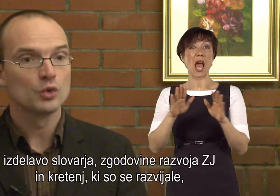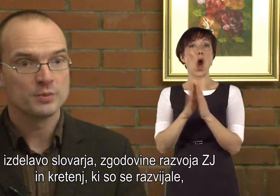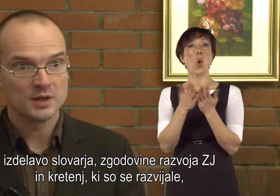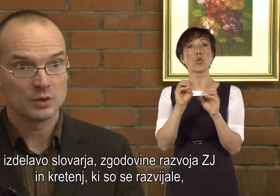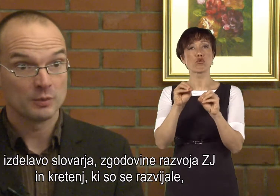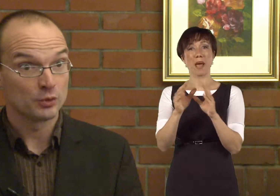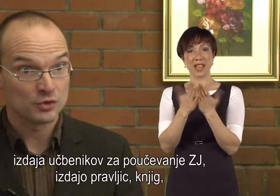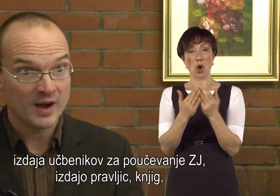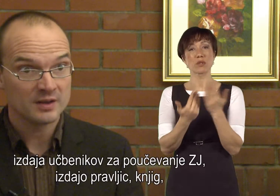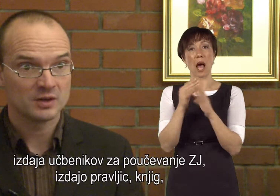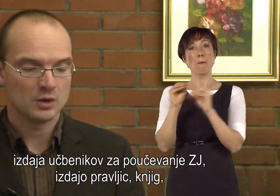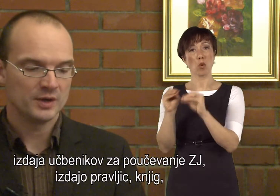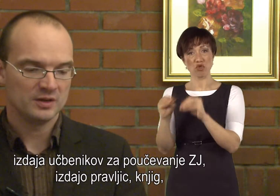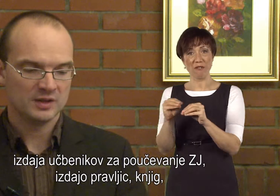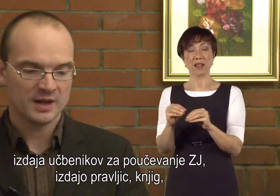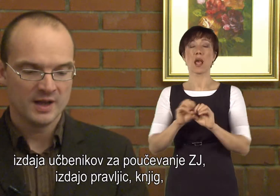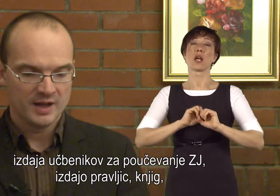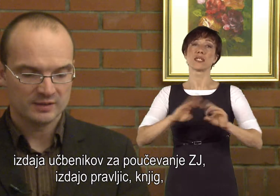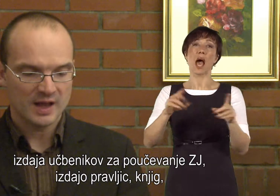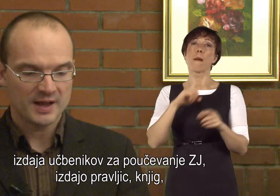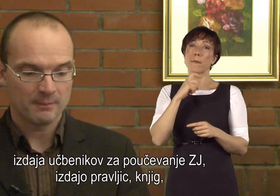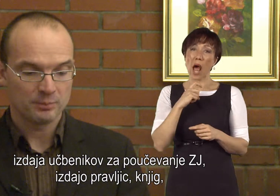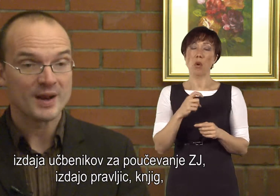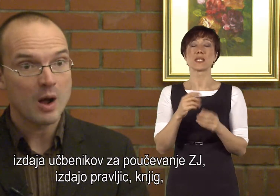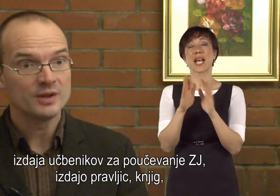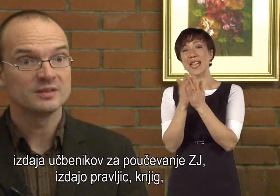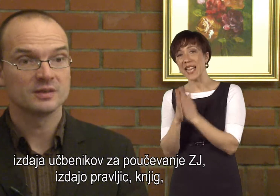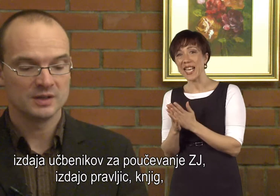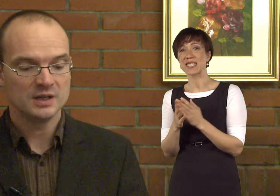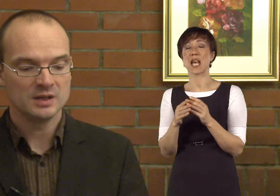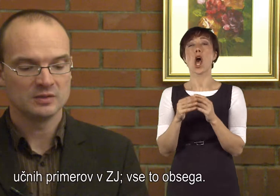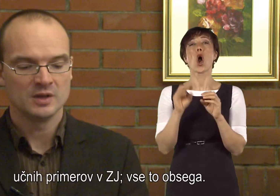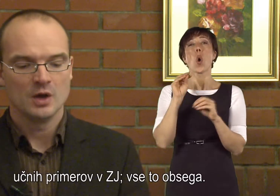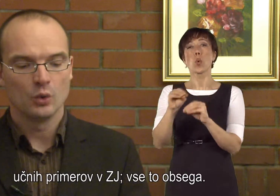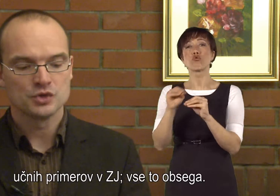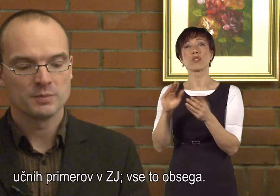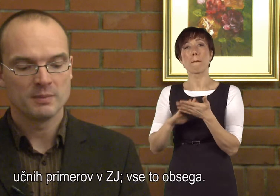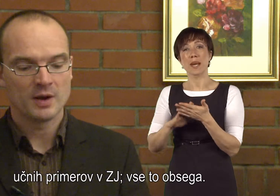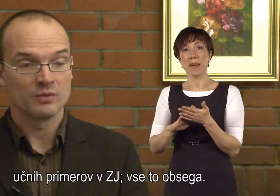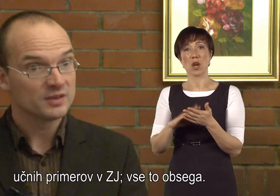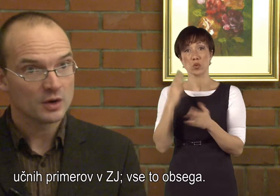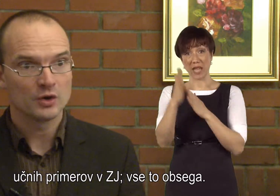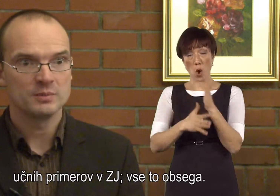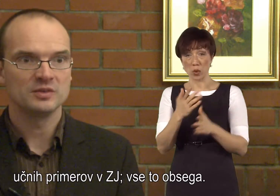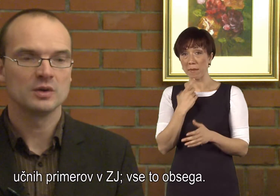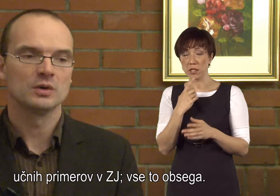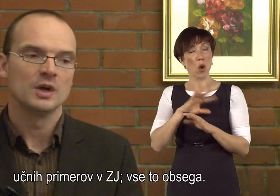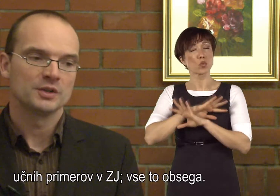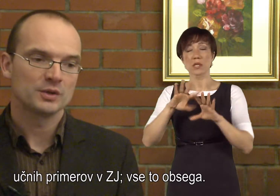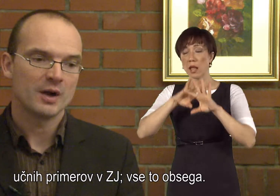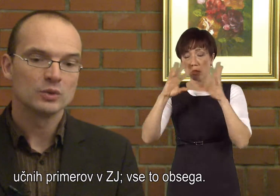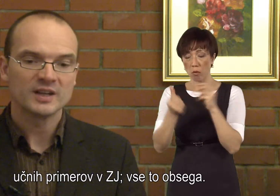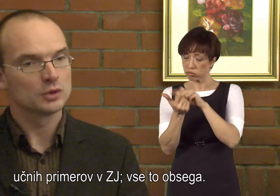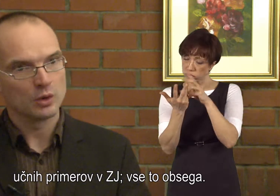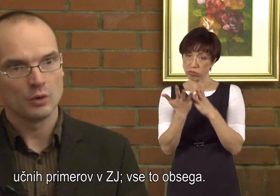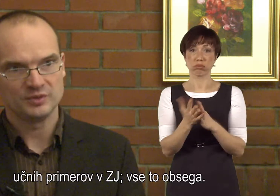izdaja učbenikov za poučevanje znakovnega jezika, izdaja pravljic, knjigic, učnih primerov v znakovnem jeziku, tako